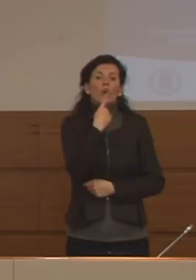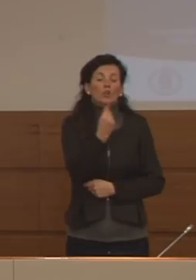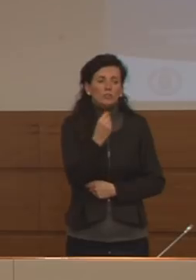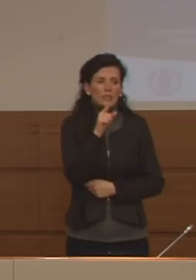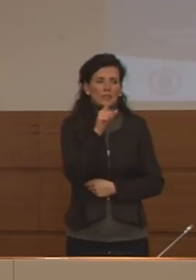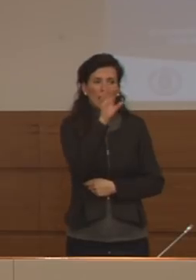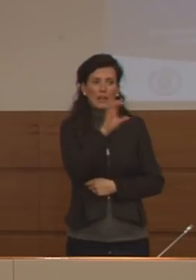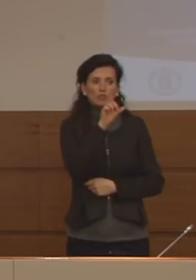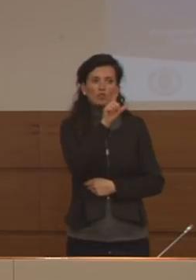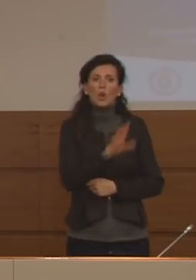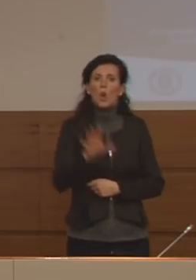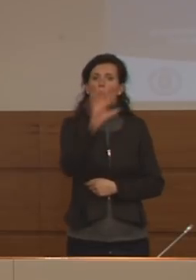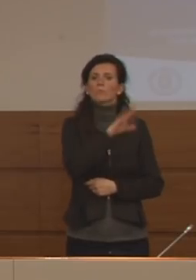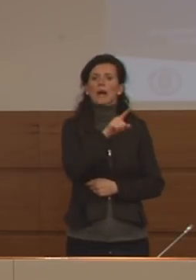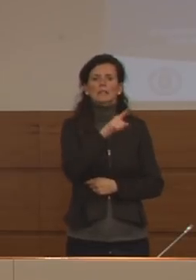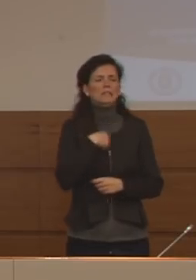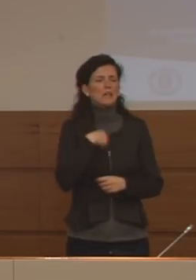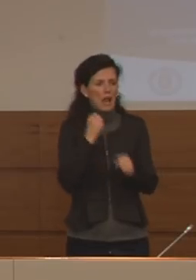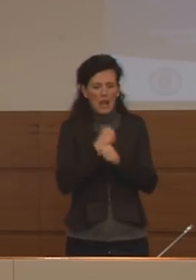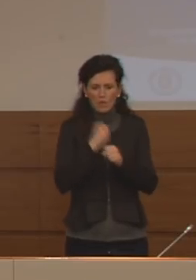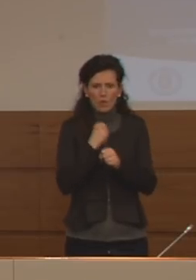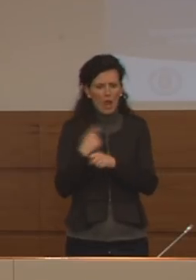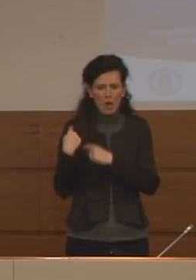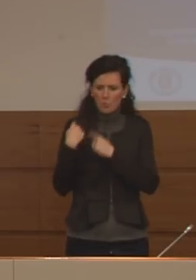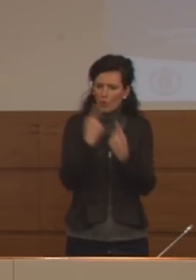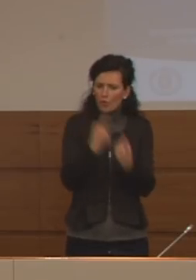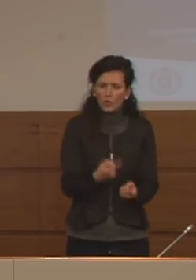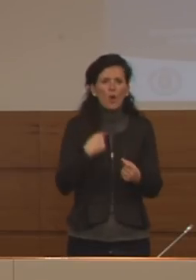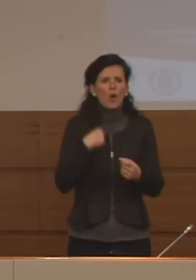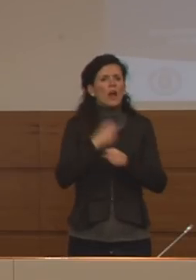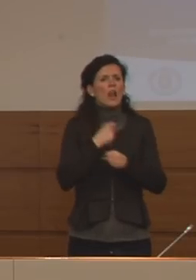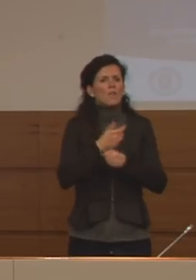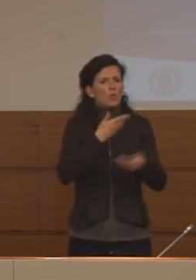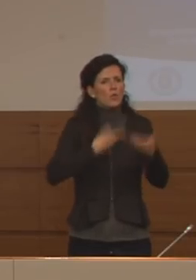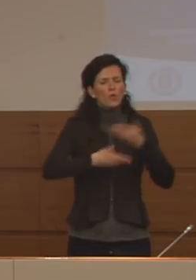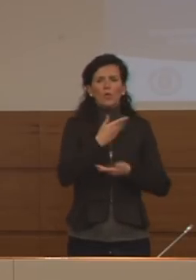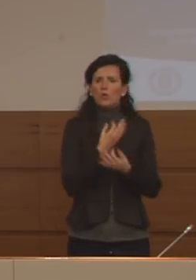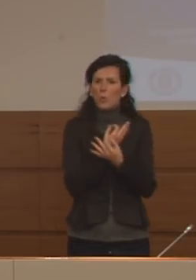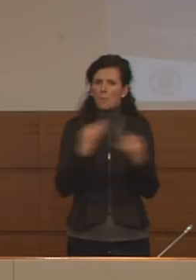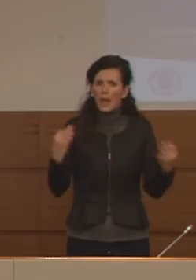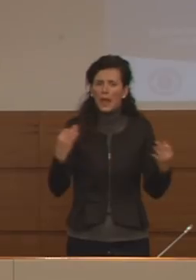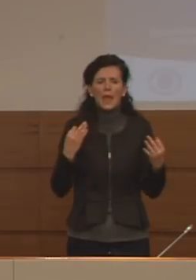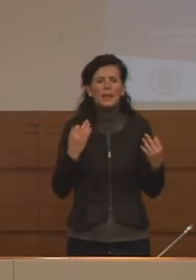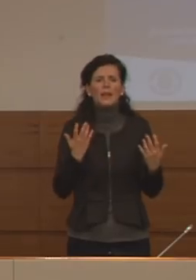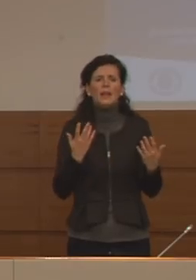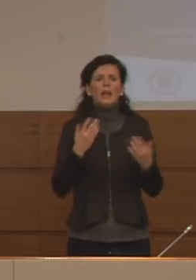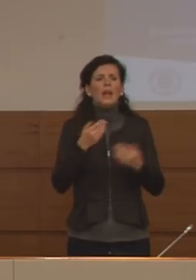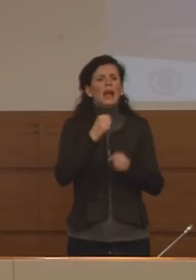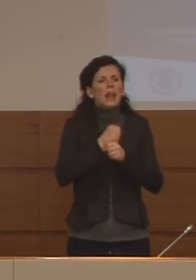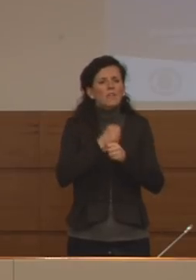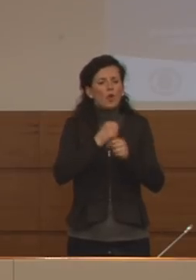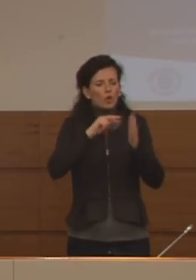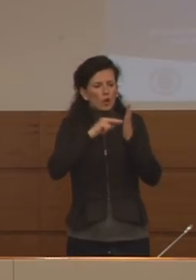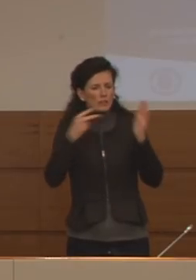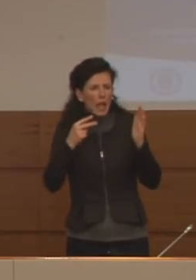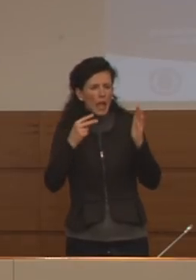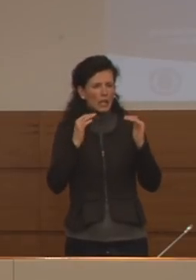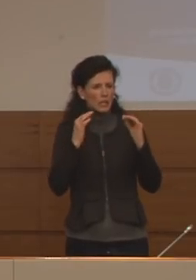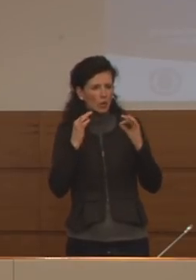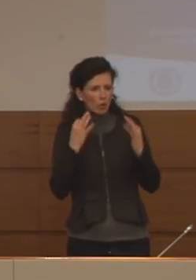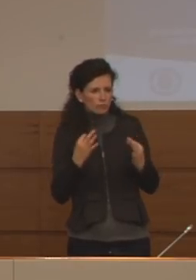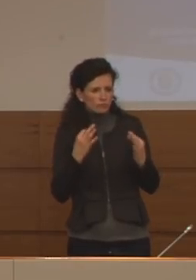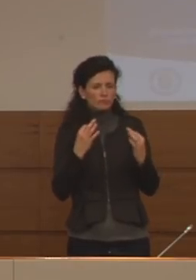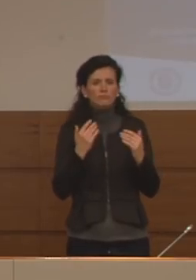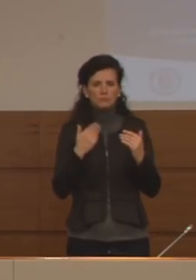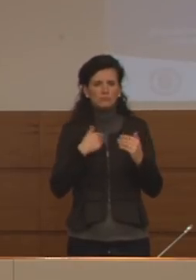stiamo lavorando lavoriamo bene a livello tecnico lavoriamo molto bene colgo anche l'occasione per salutare qualcuno dei